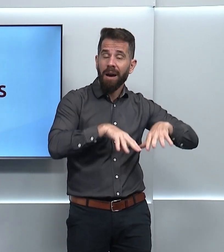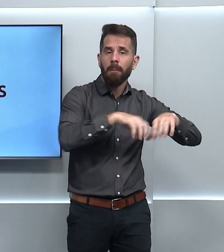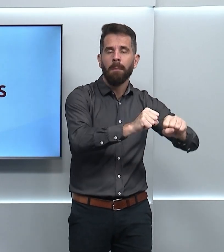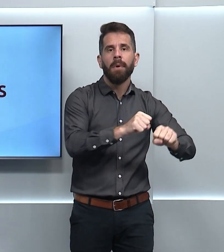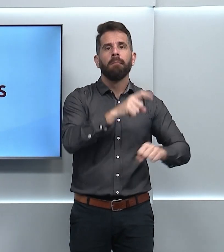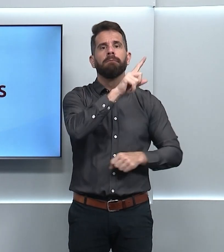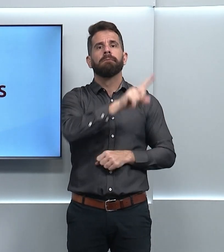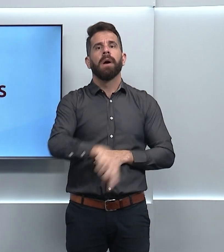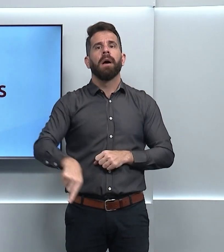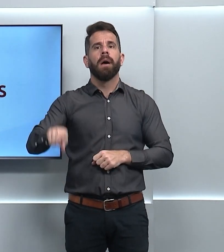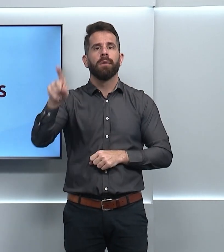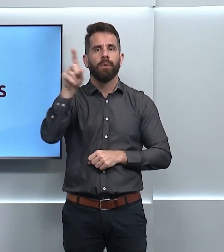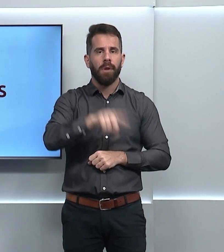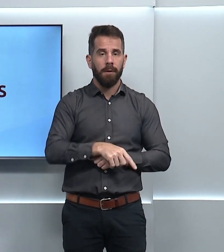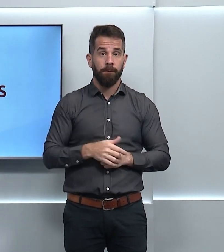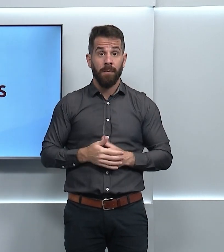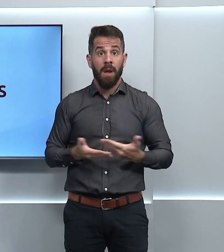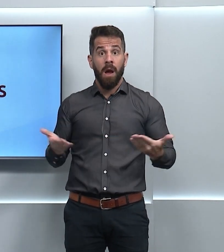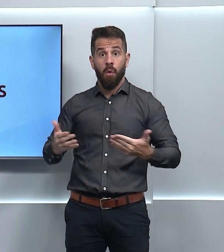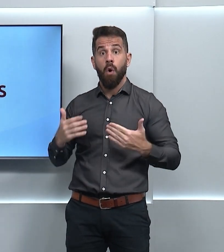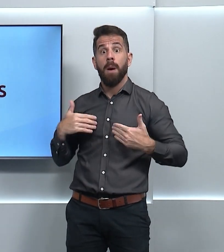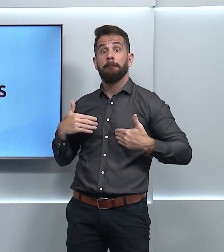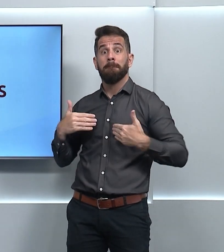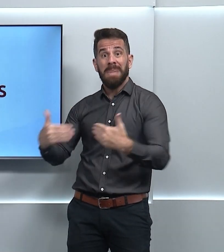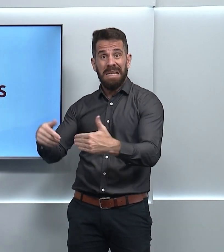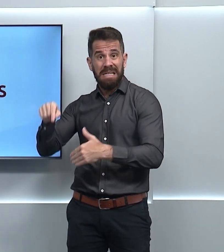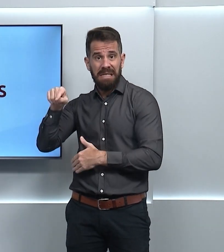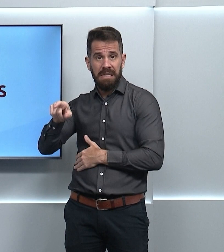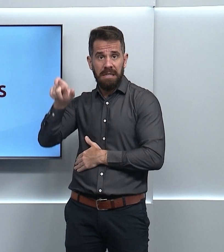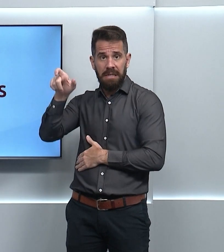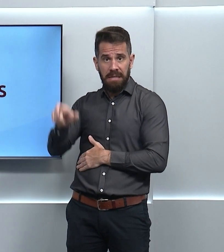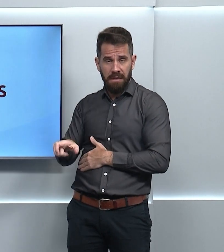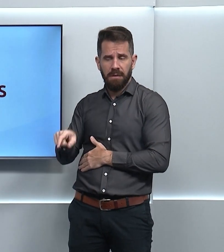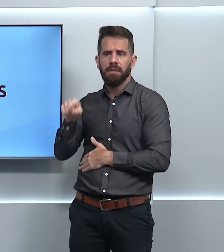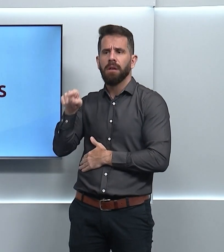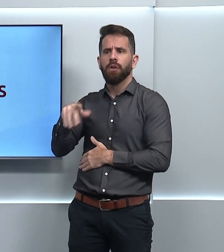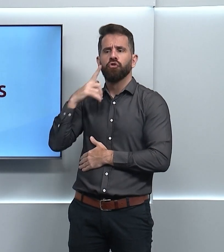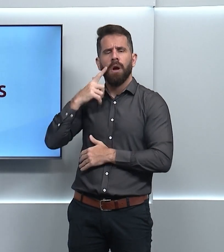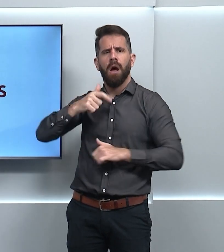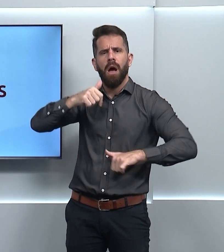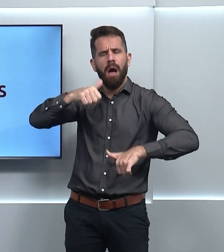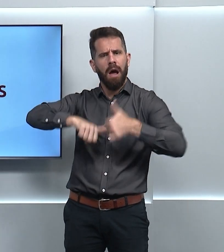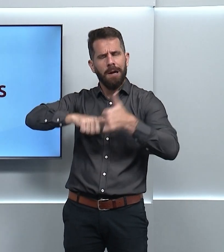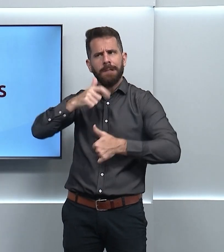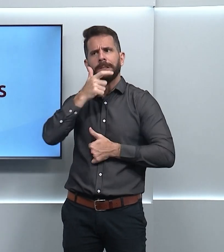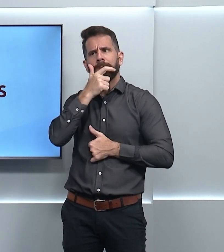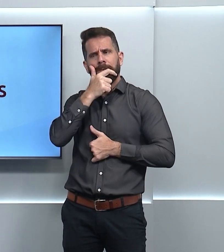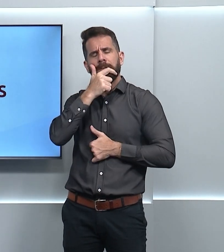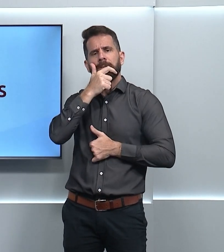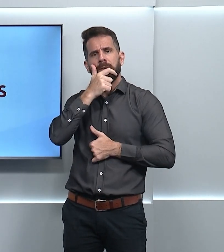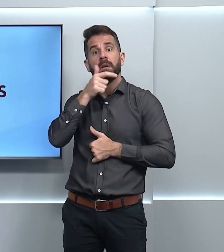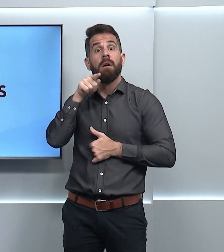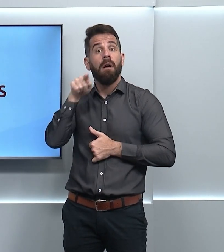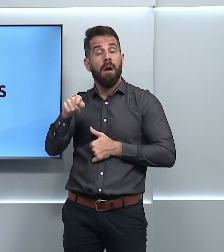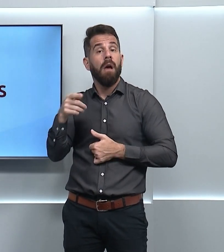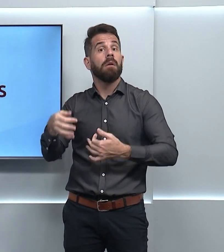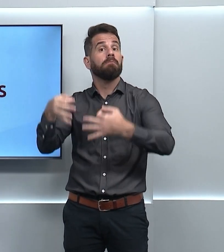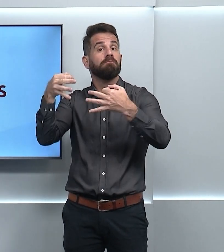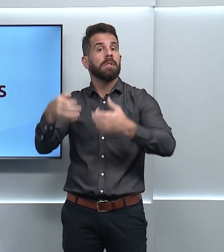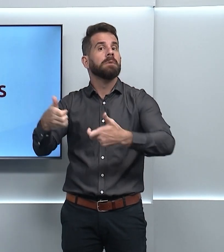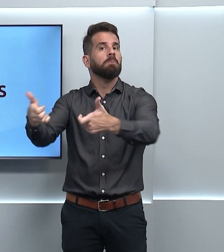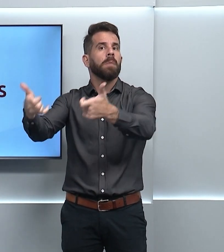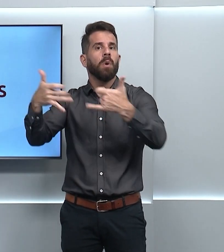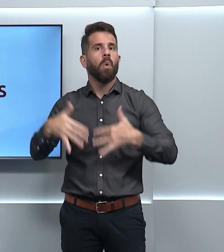anulados. Mas agora a ministra reavaliou a decisão, né, e afirmou que Sampaio sabia